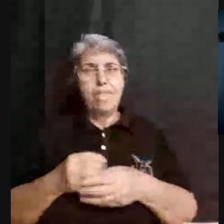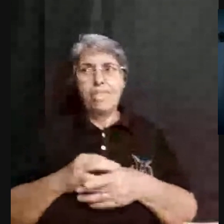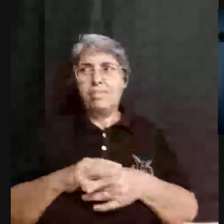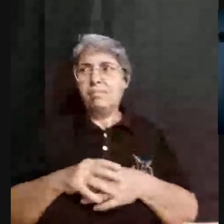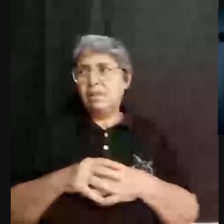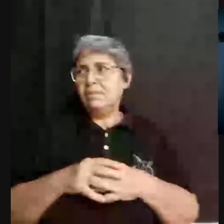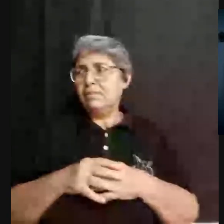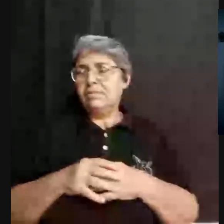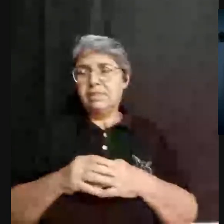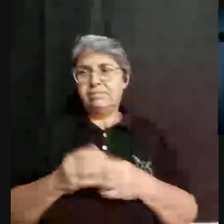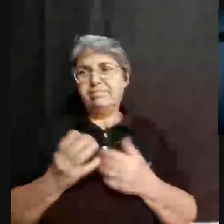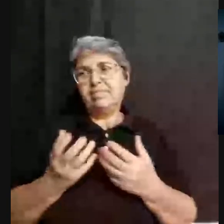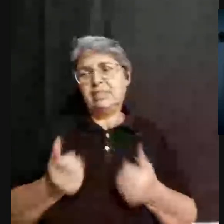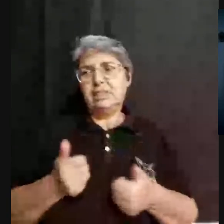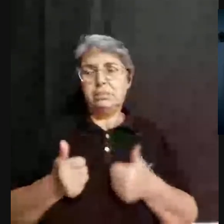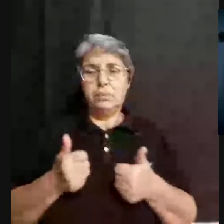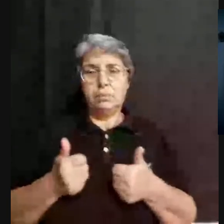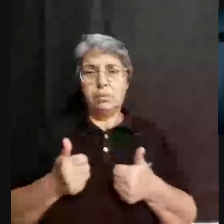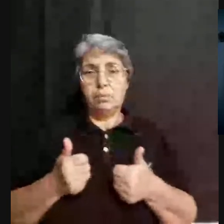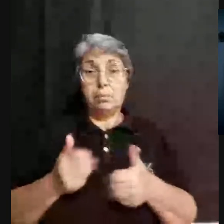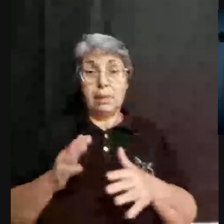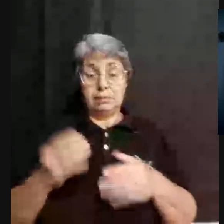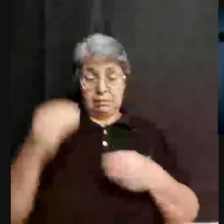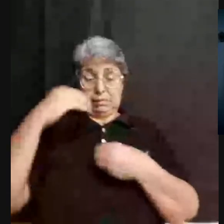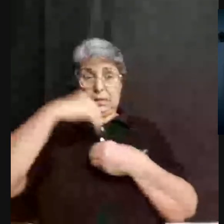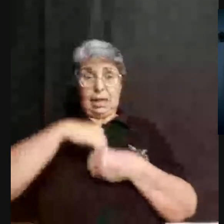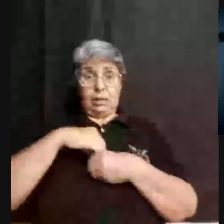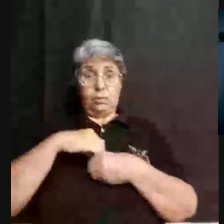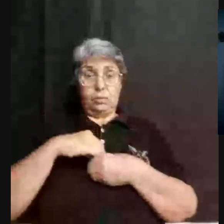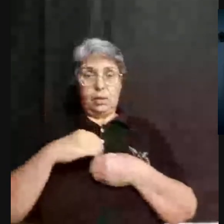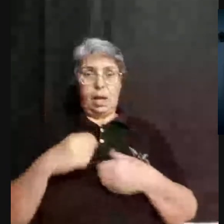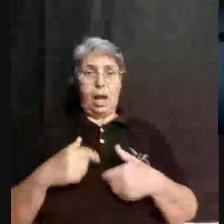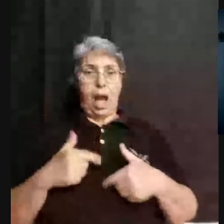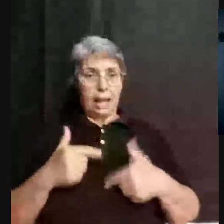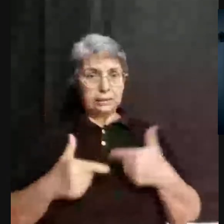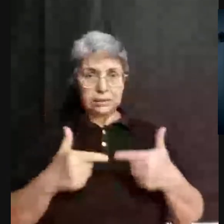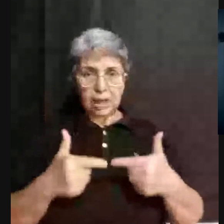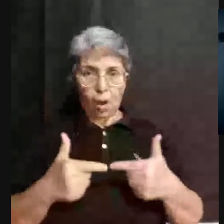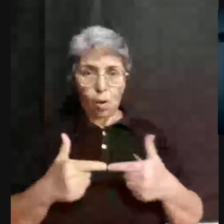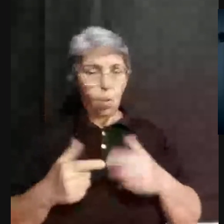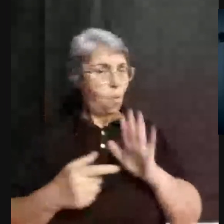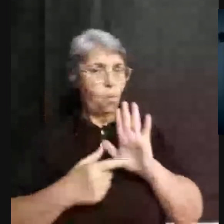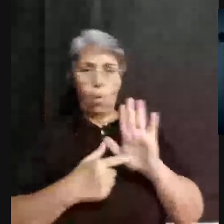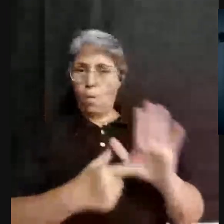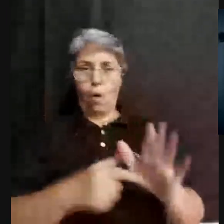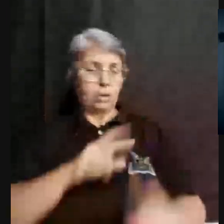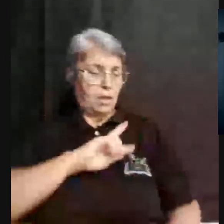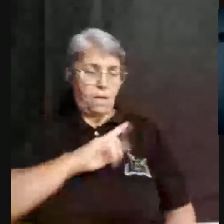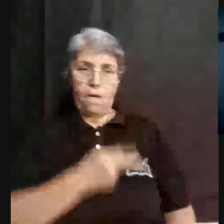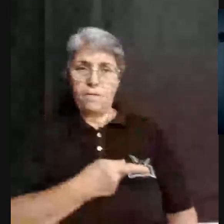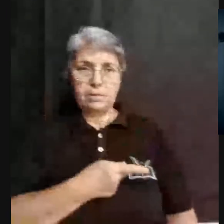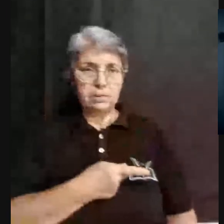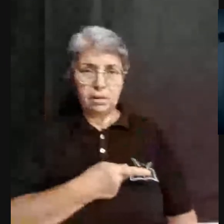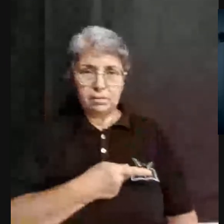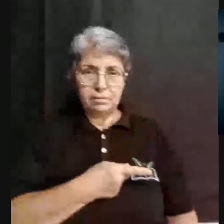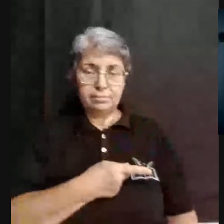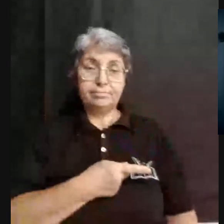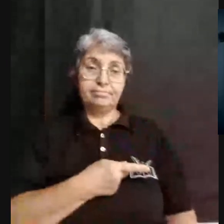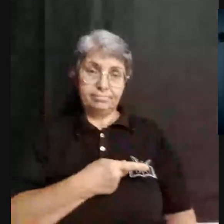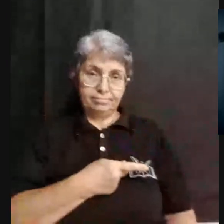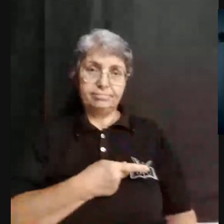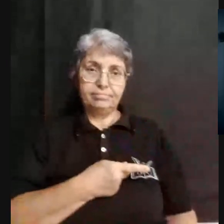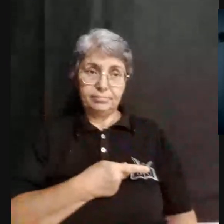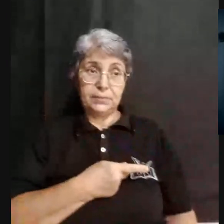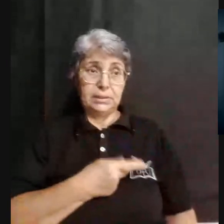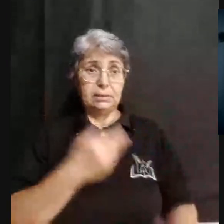de mudar o rumo de sua trajetória. Vejam que outros líderes compartilharam da perda do pastor Smith. E